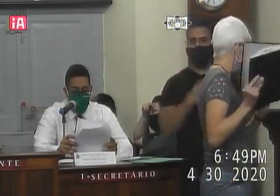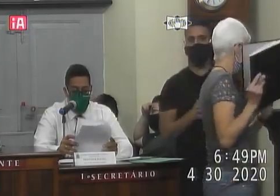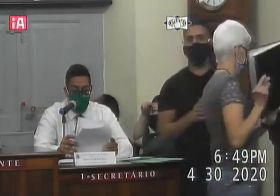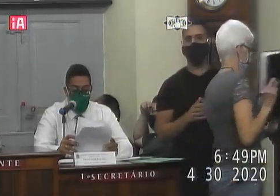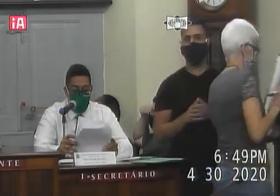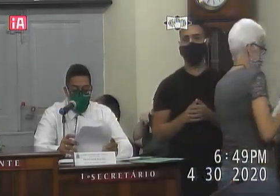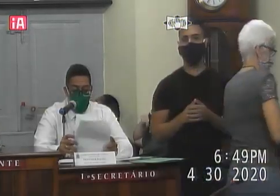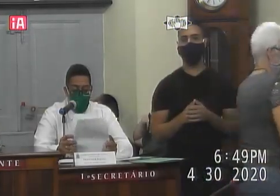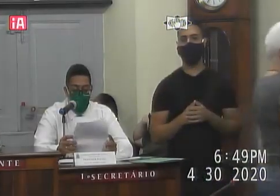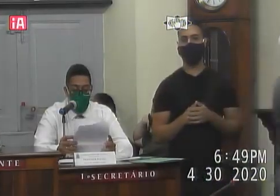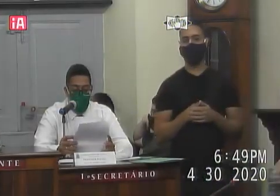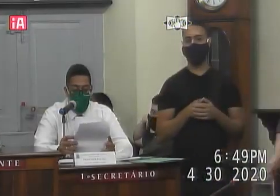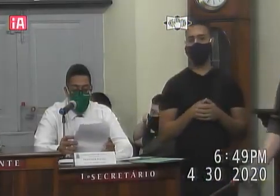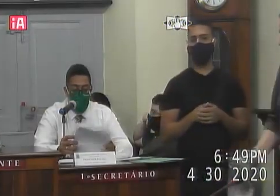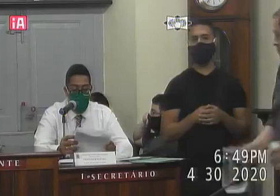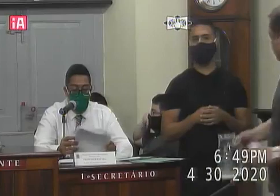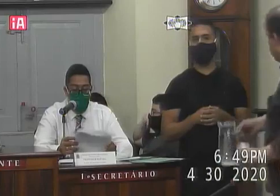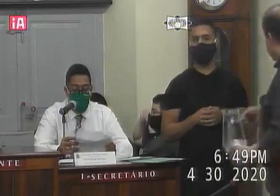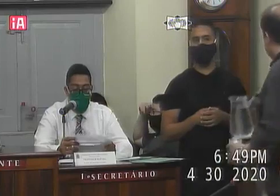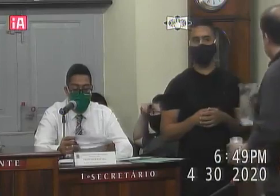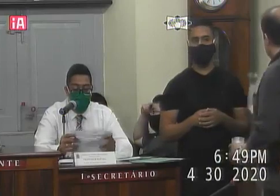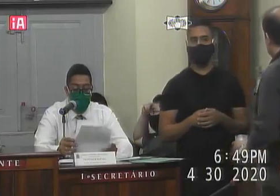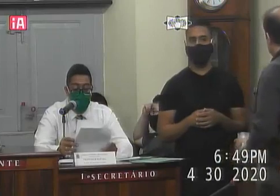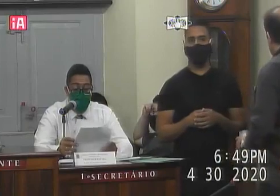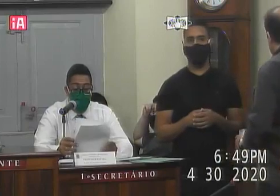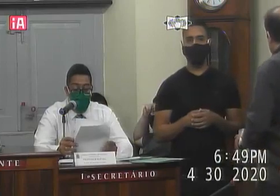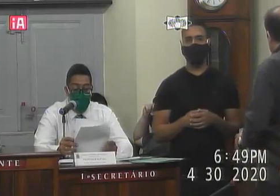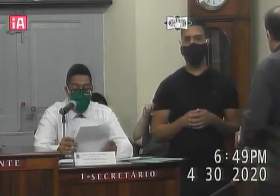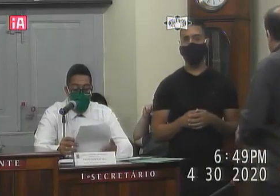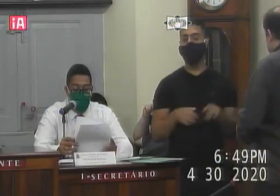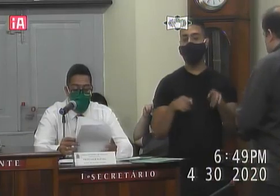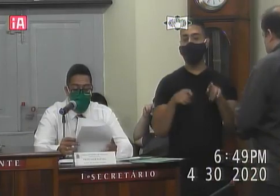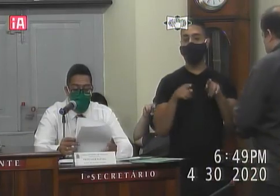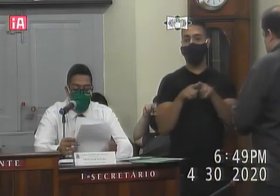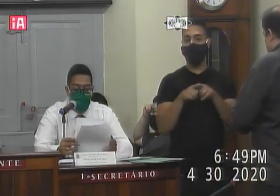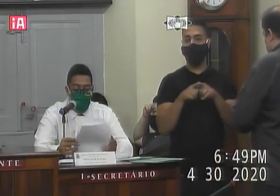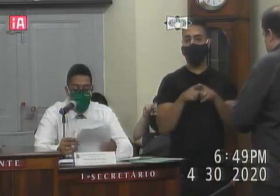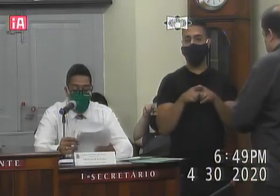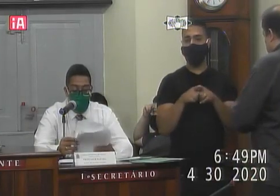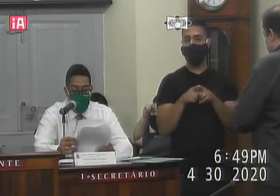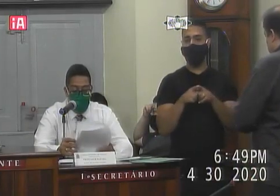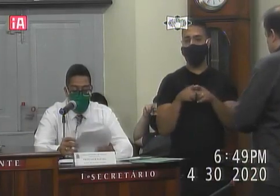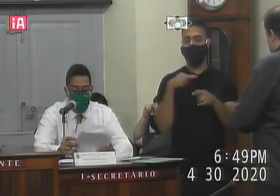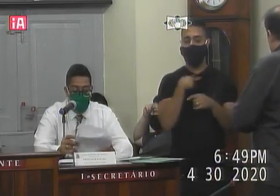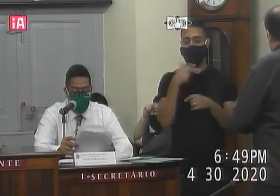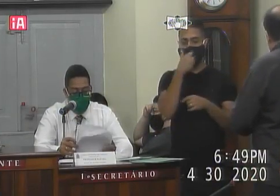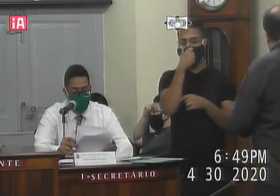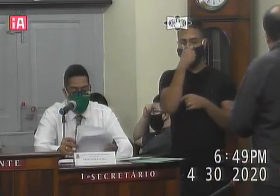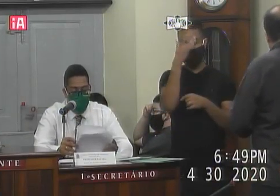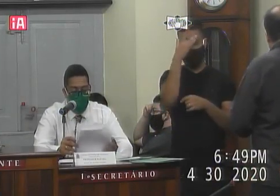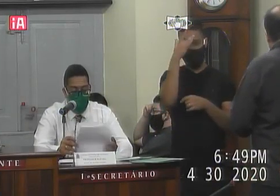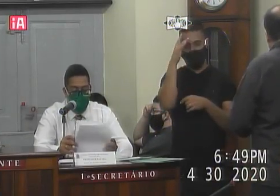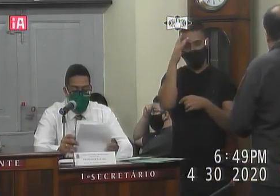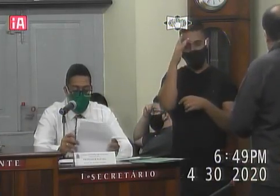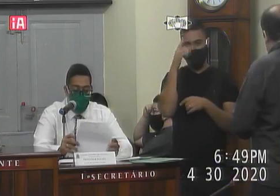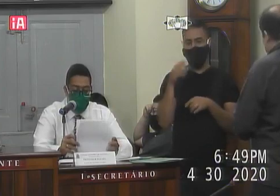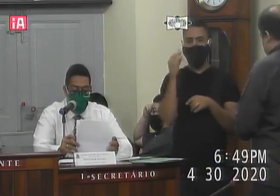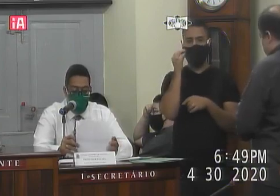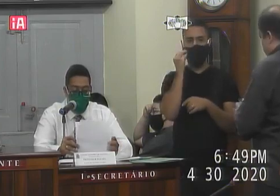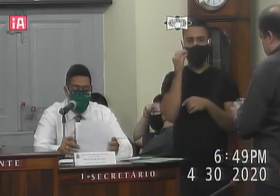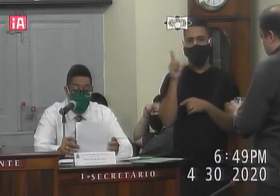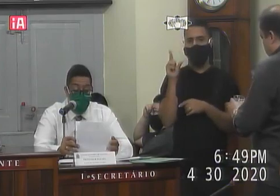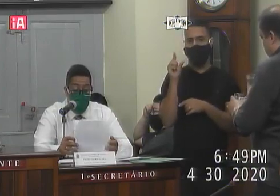sem obedecer o distanciamento recomendado pela OMS, e ainda aglomeração dentro dos estabelecimentos, a fim de diminuir